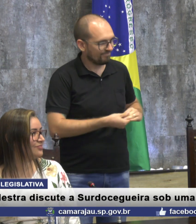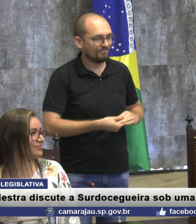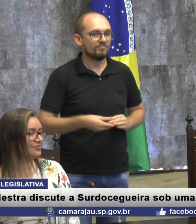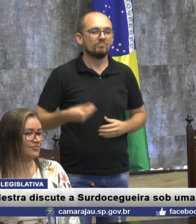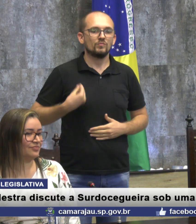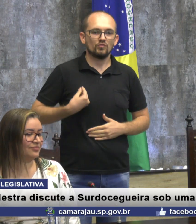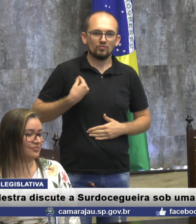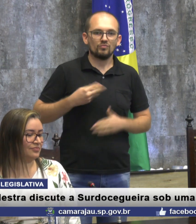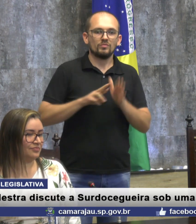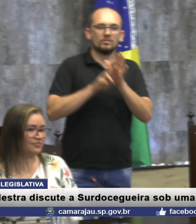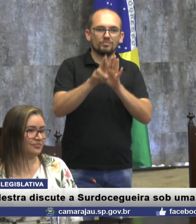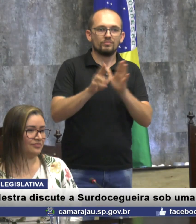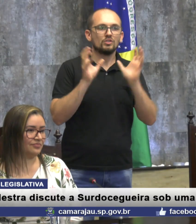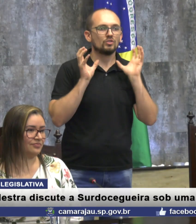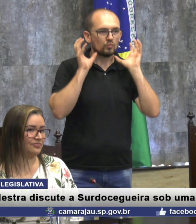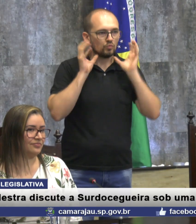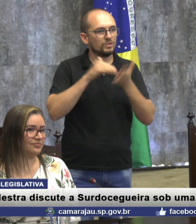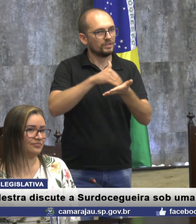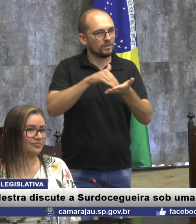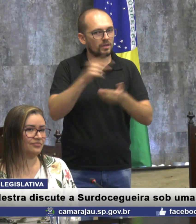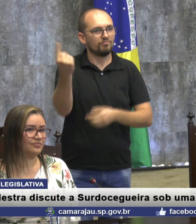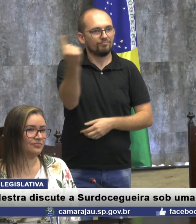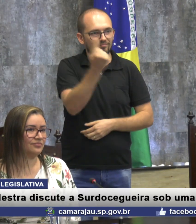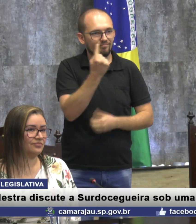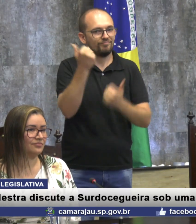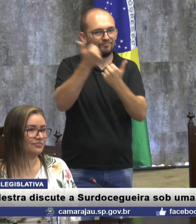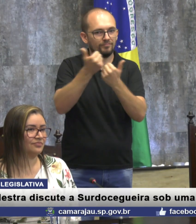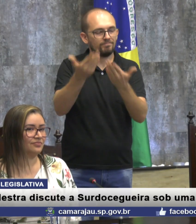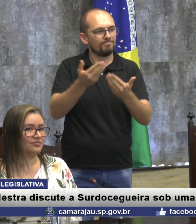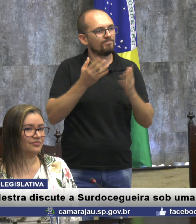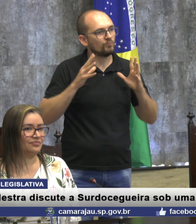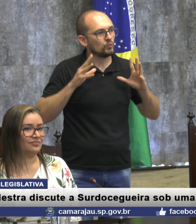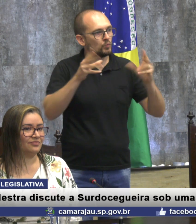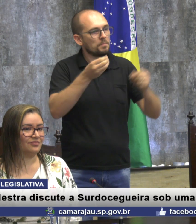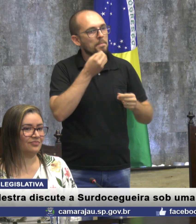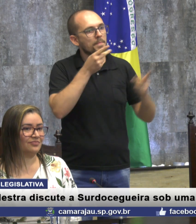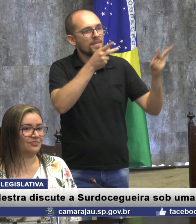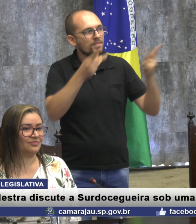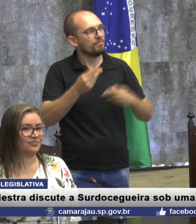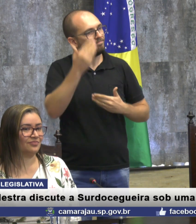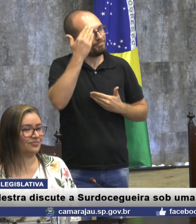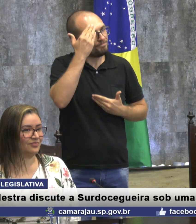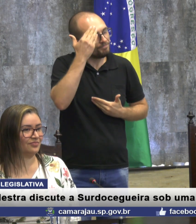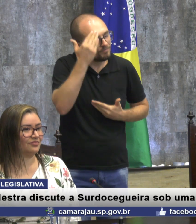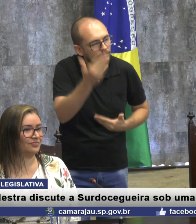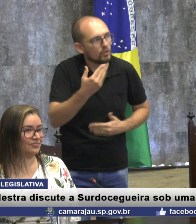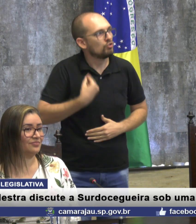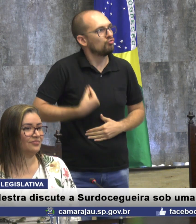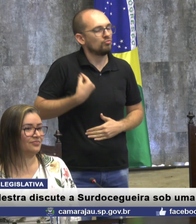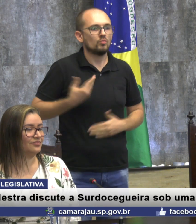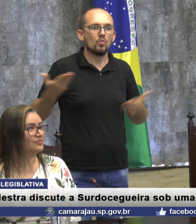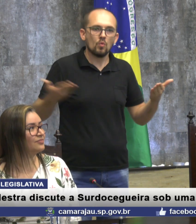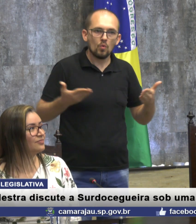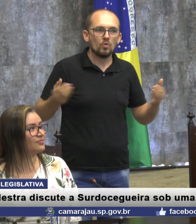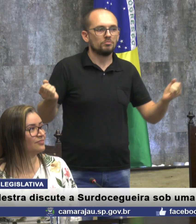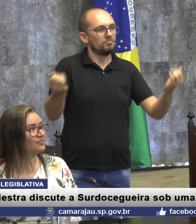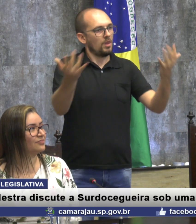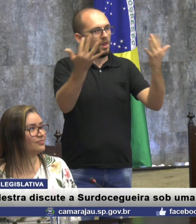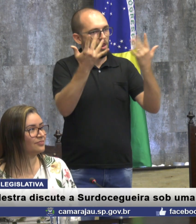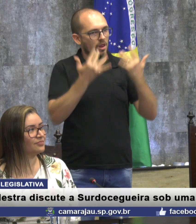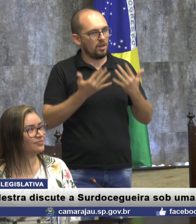nossa secretária da Altira, a todos vocês, sejam bem-vindos, muito obrigado pela presença de todos